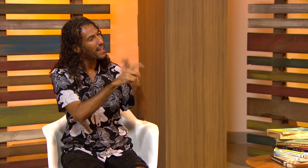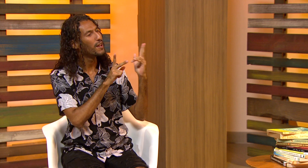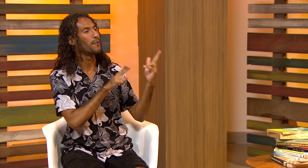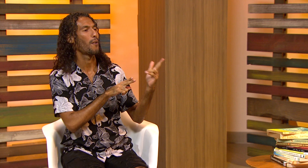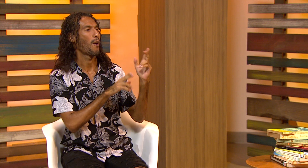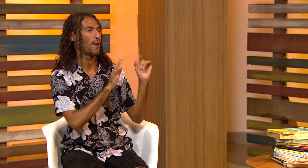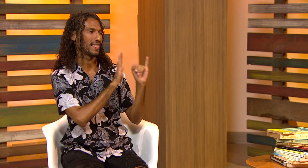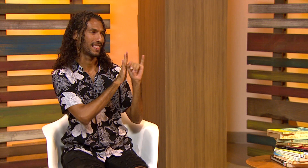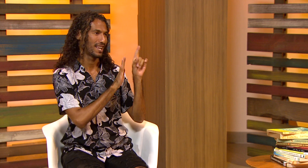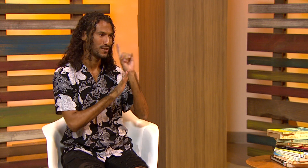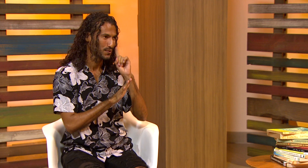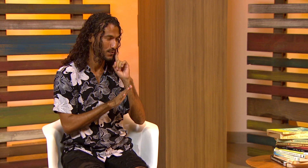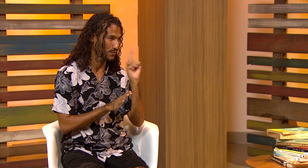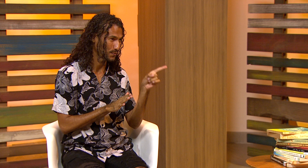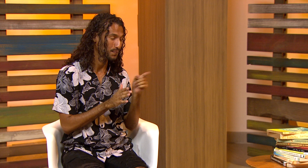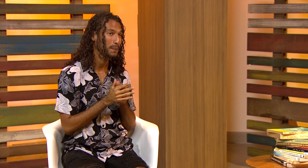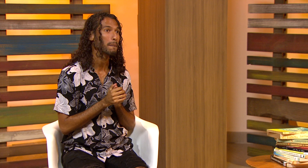pele as situações da comunidade.